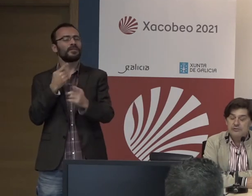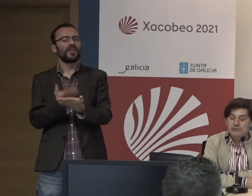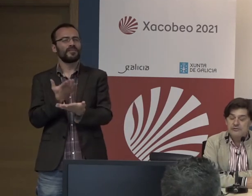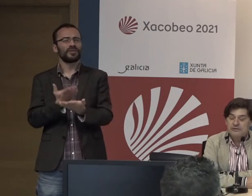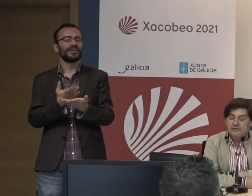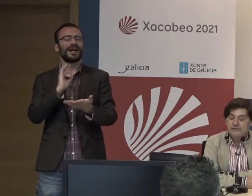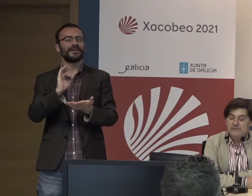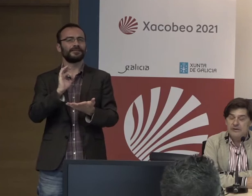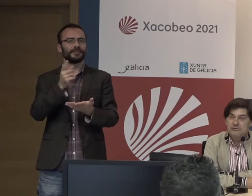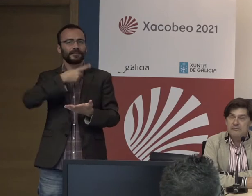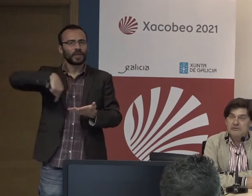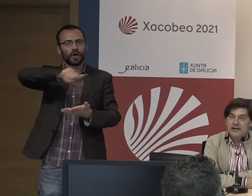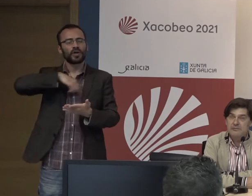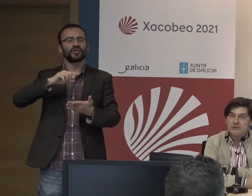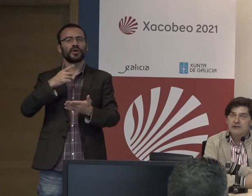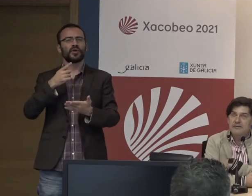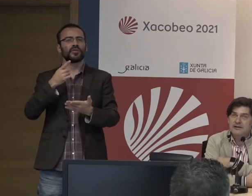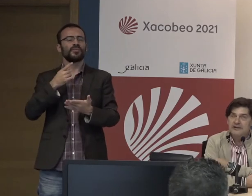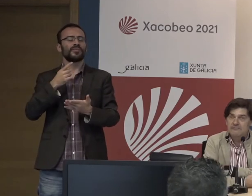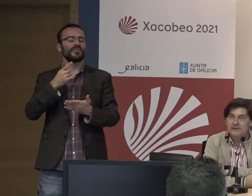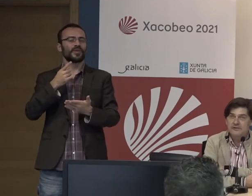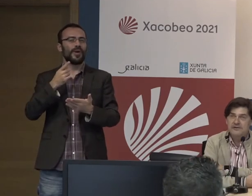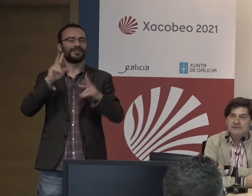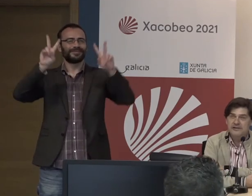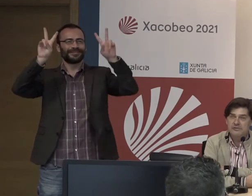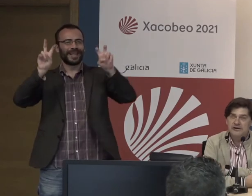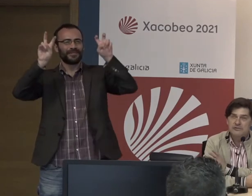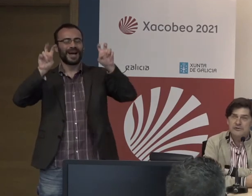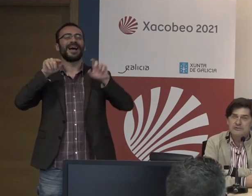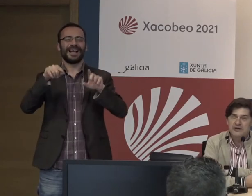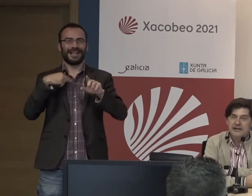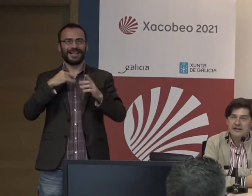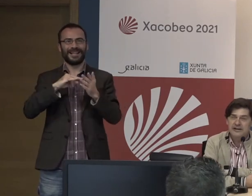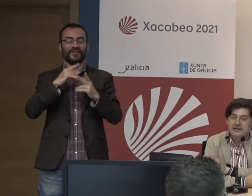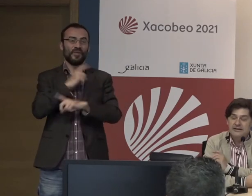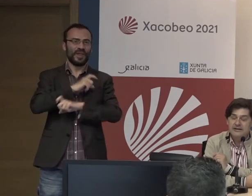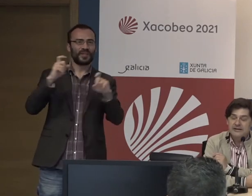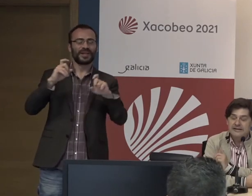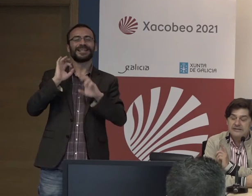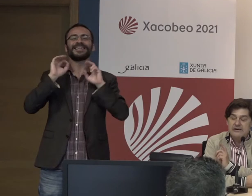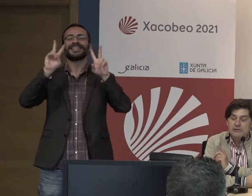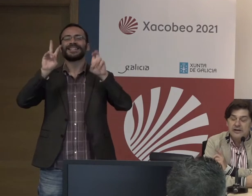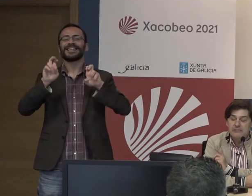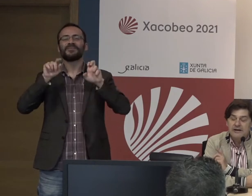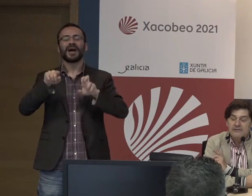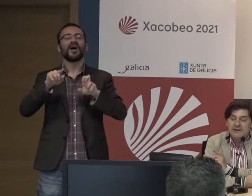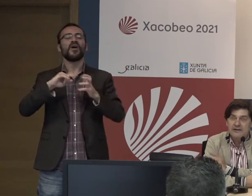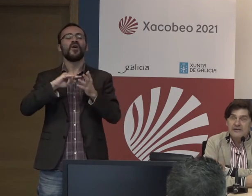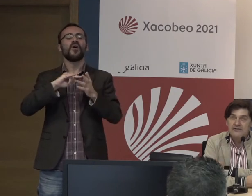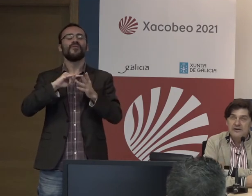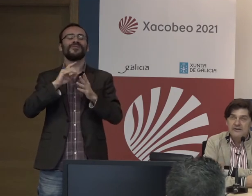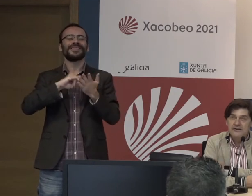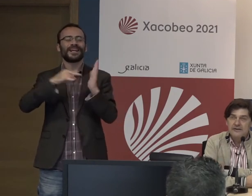que nosotros tenemos como lema en la Fundación de Tecnología Social, no es otra cosa que tecnología para la